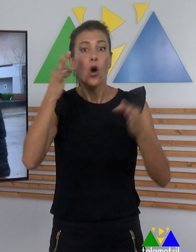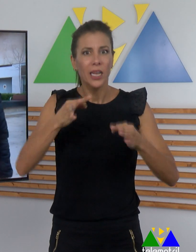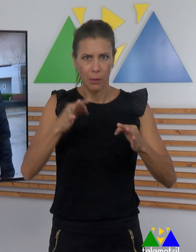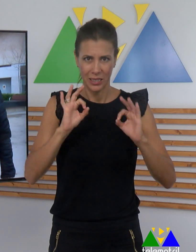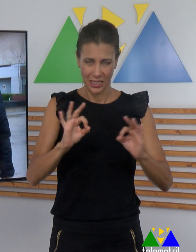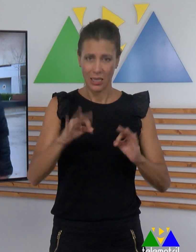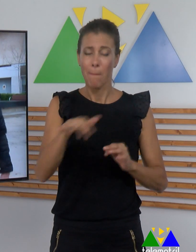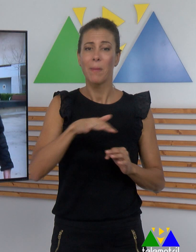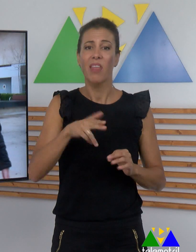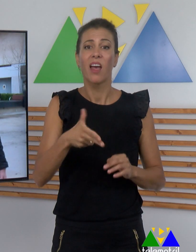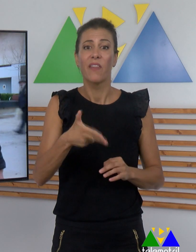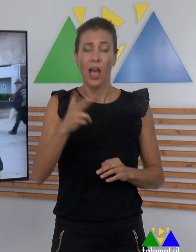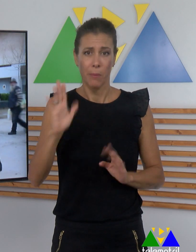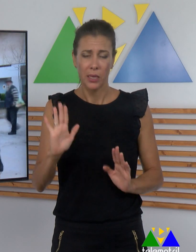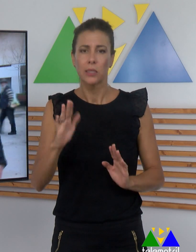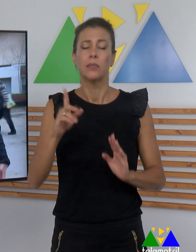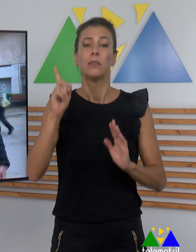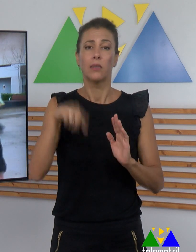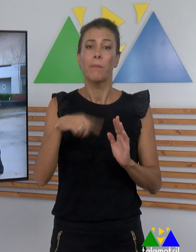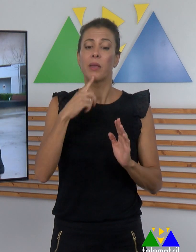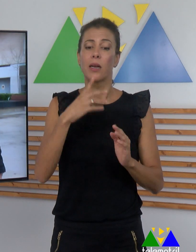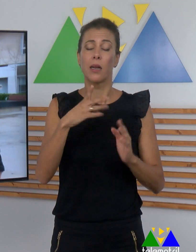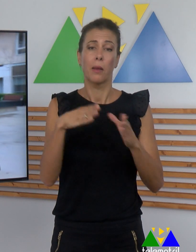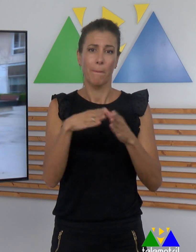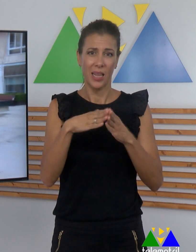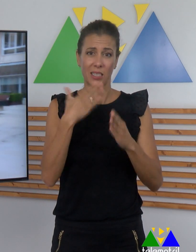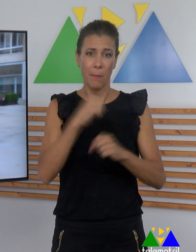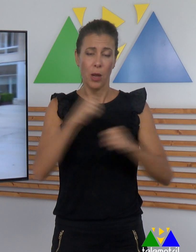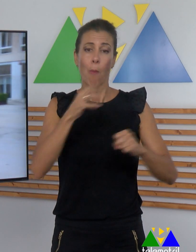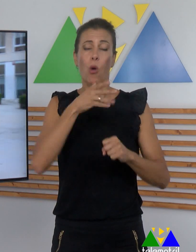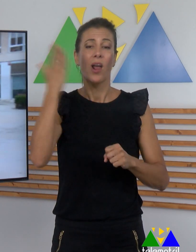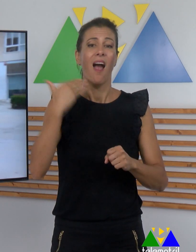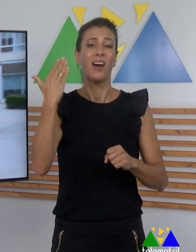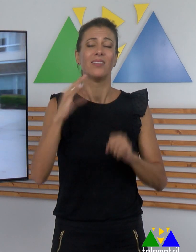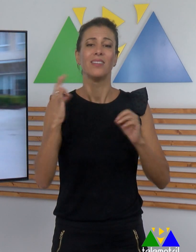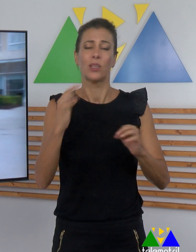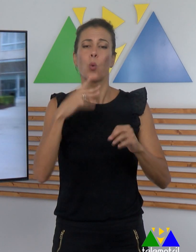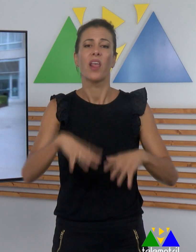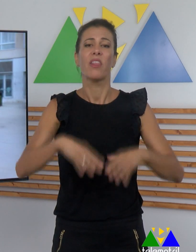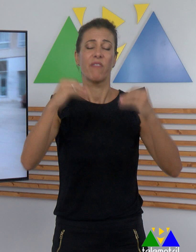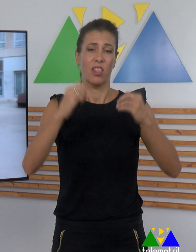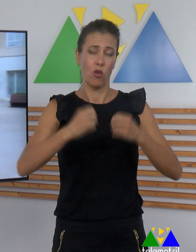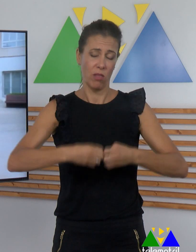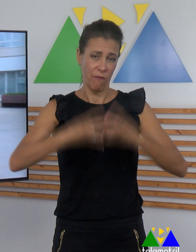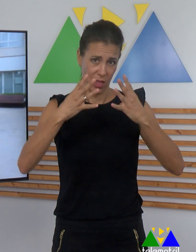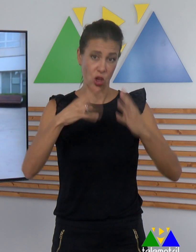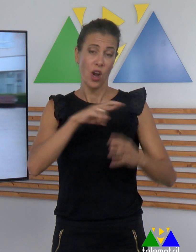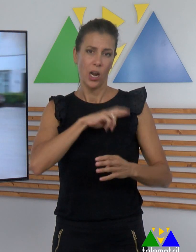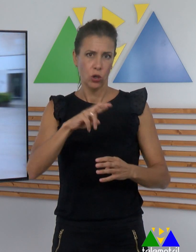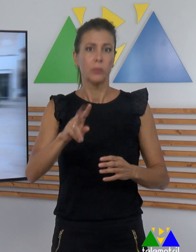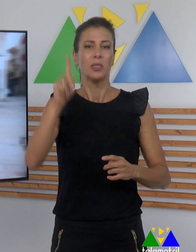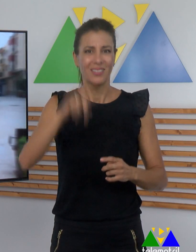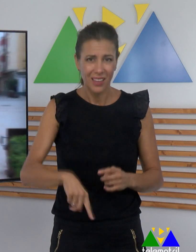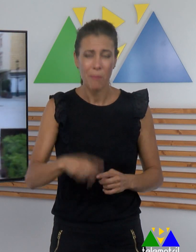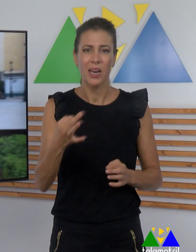armas, originariamente entendida la Iglesia Mayor como un edificio militar a la misma vez que religioso.